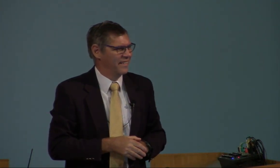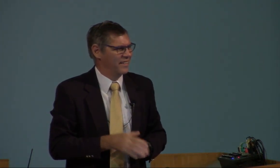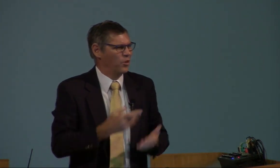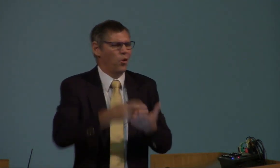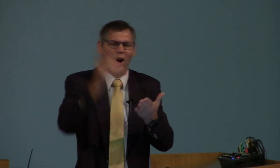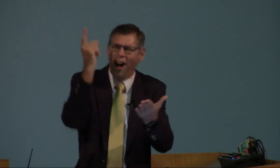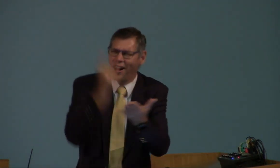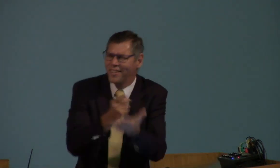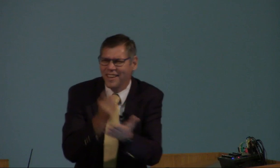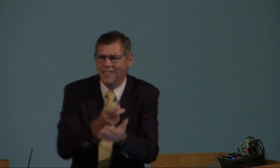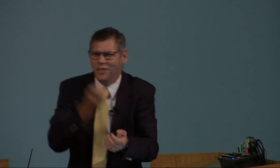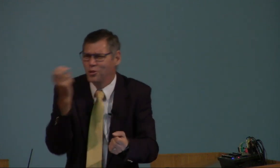Nog altyd hy soek.